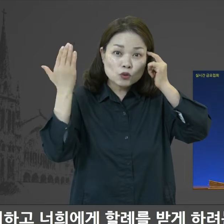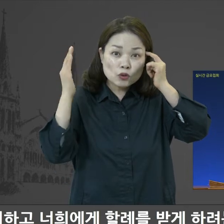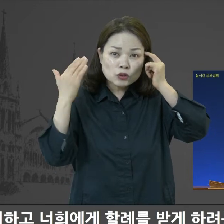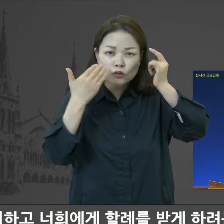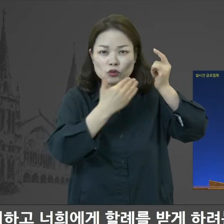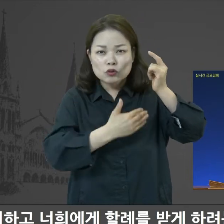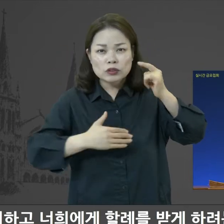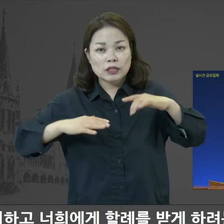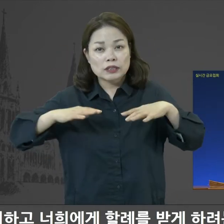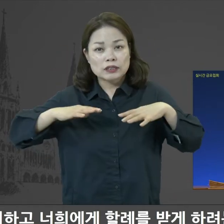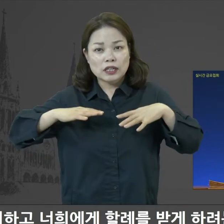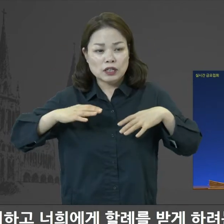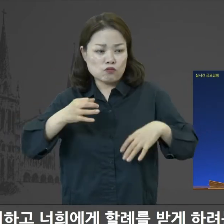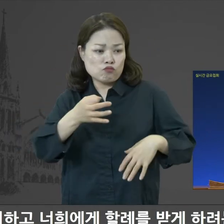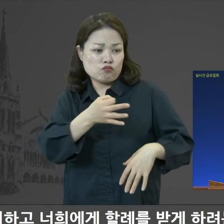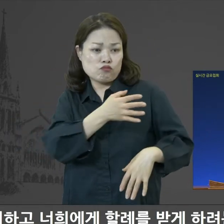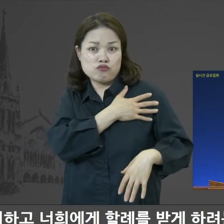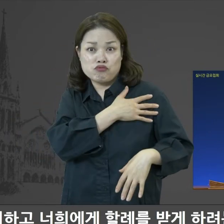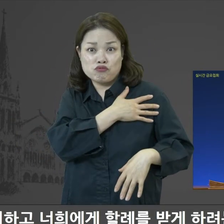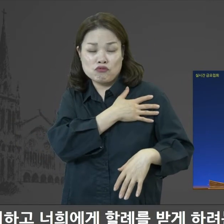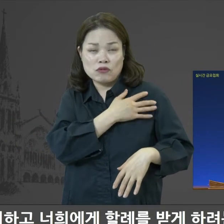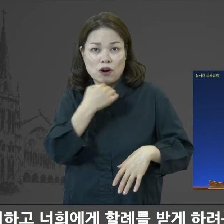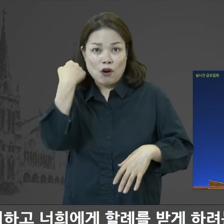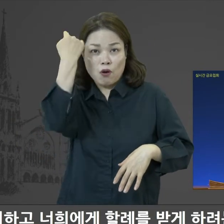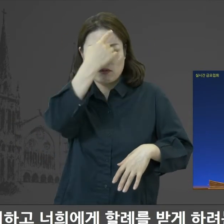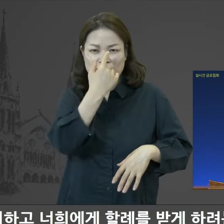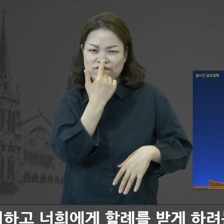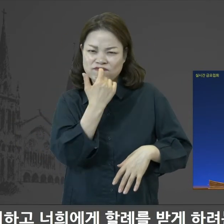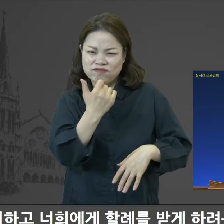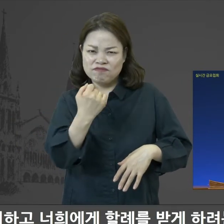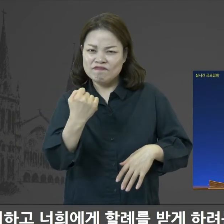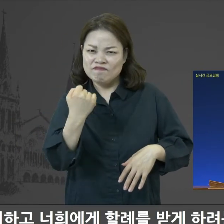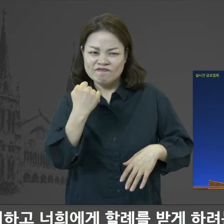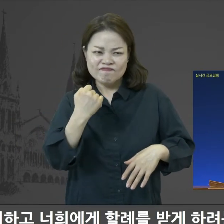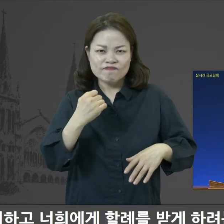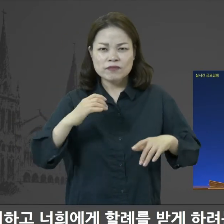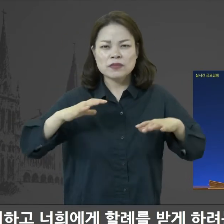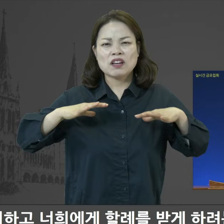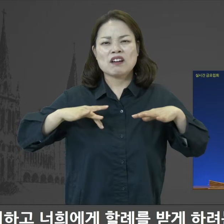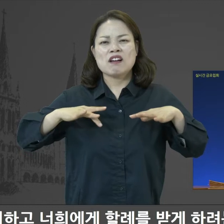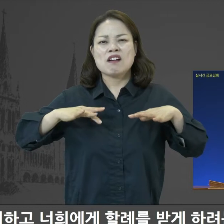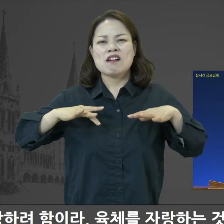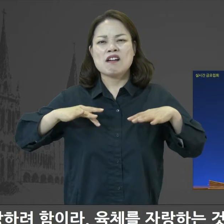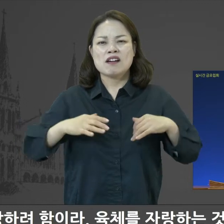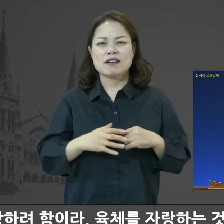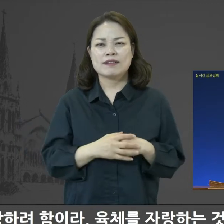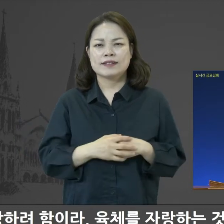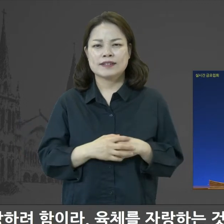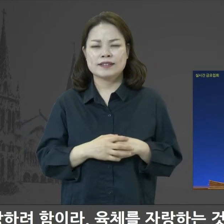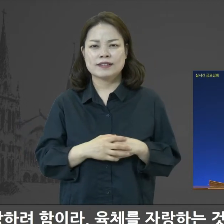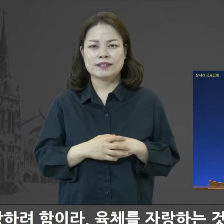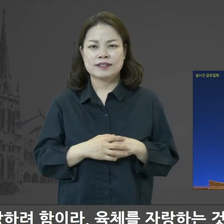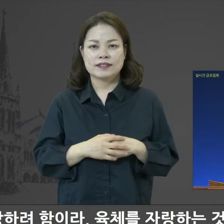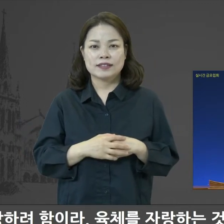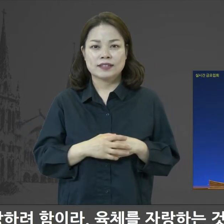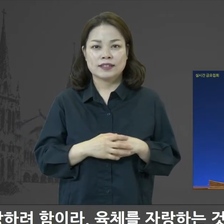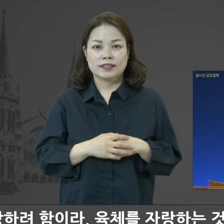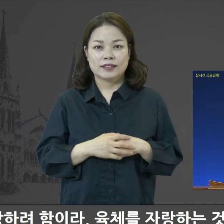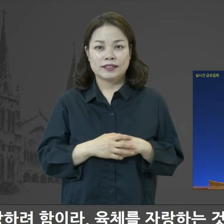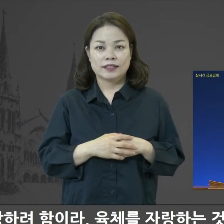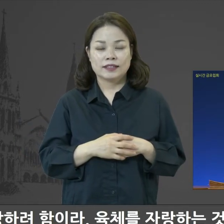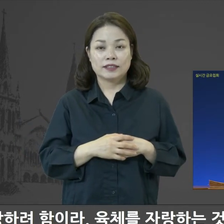그 육체를 자랑하는 게 부를 자랑하는 거고, 외모를 자랑하는 거고, 힘을 자랑하는 거고, 이런 것들이죠. 그